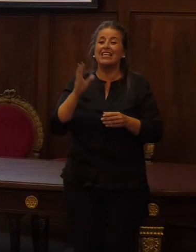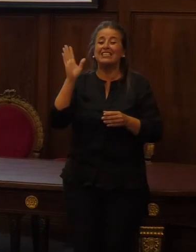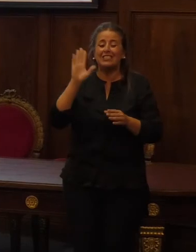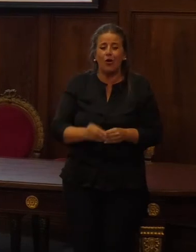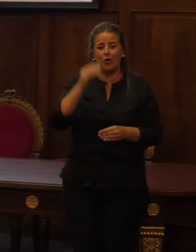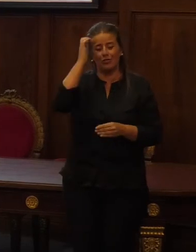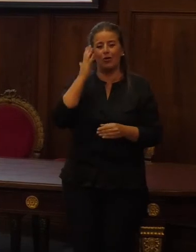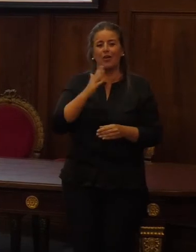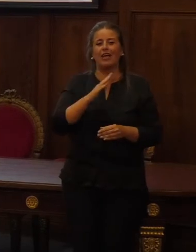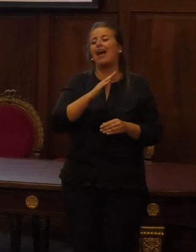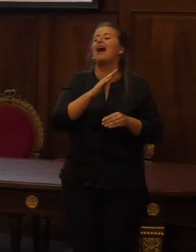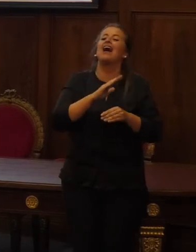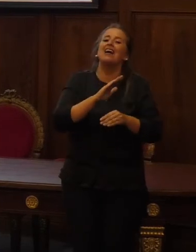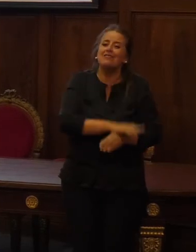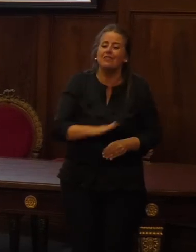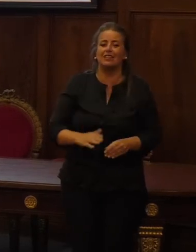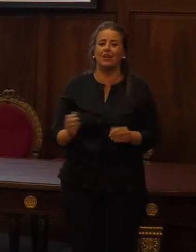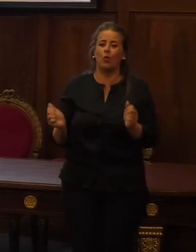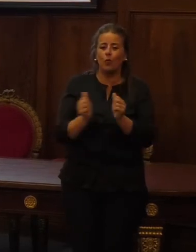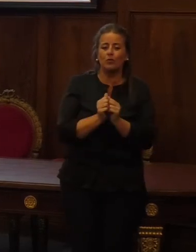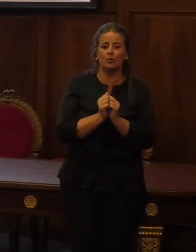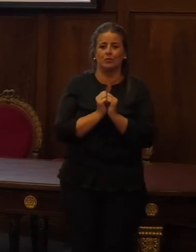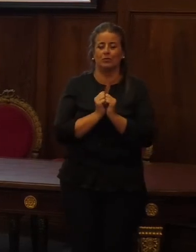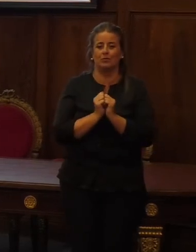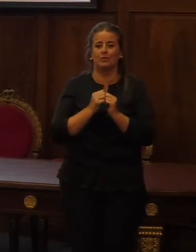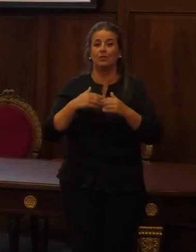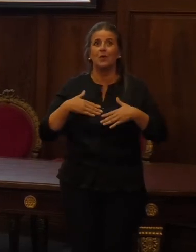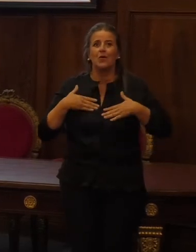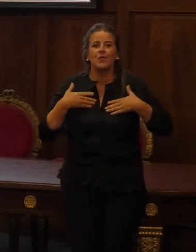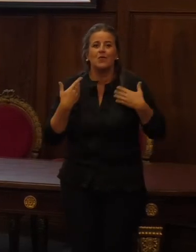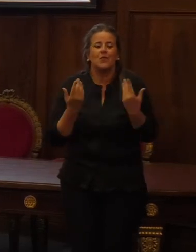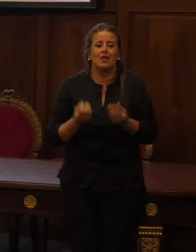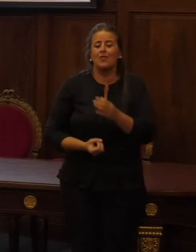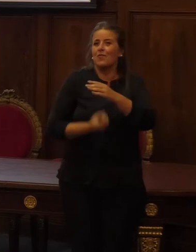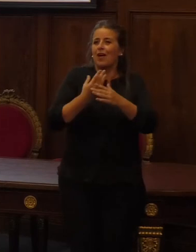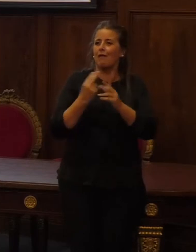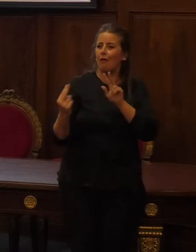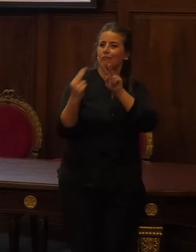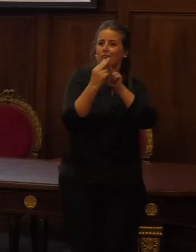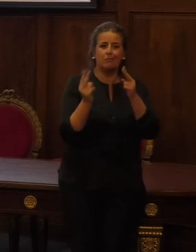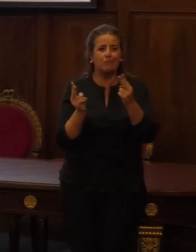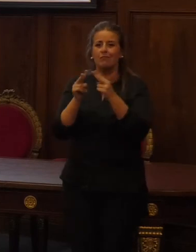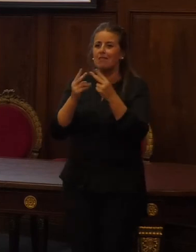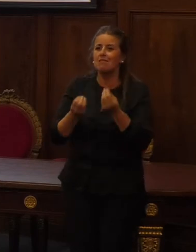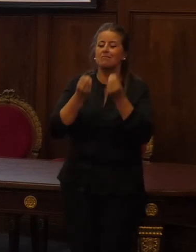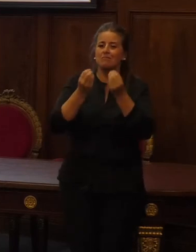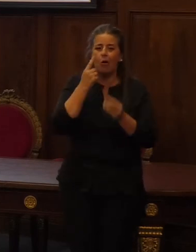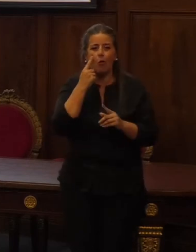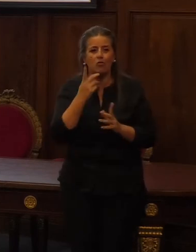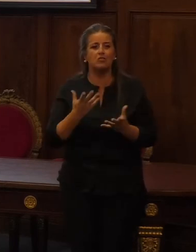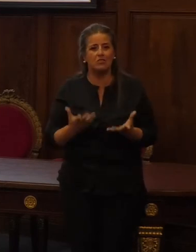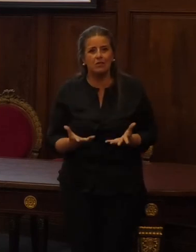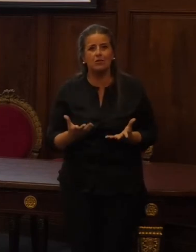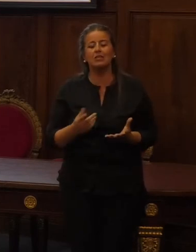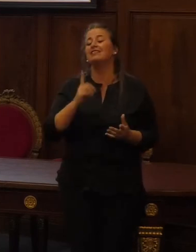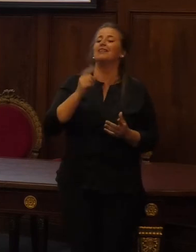psicología infantil junto. Para nosotros era algo novedoso, nos veíamos, nos conocíamos y bueno, y